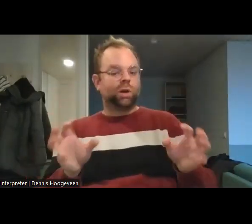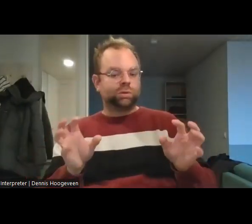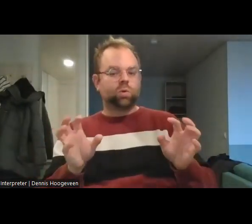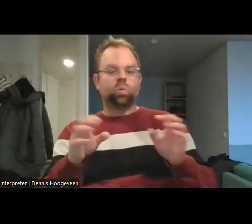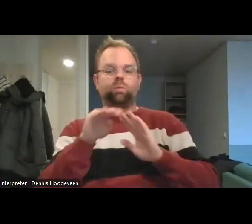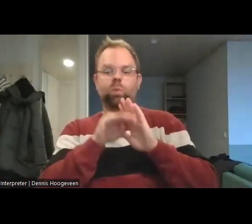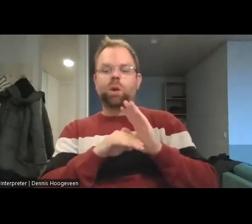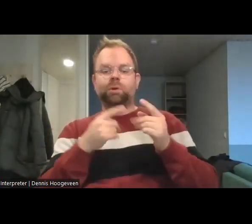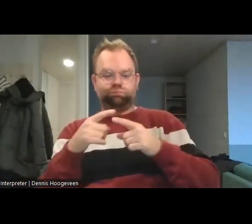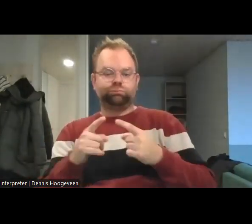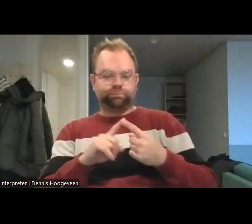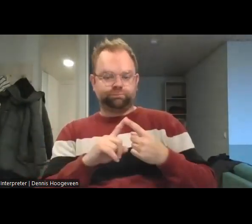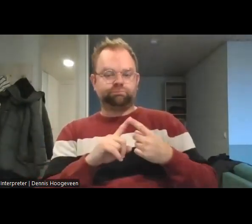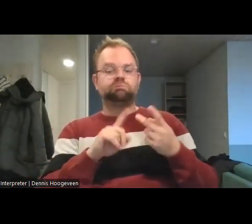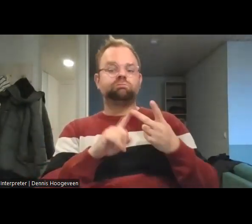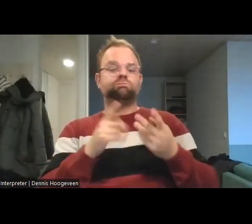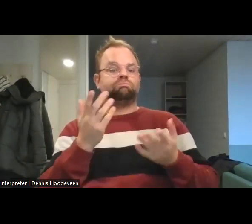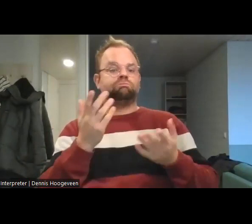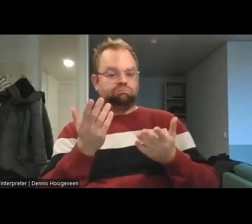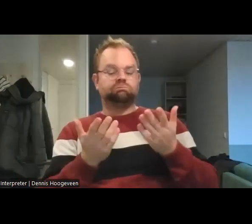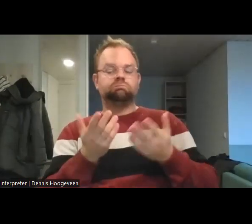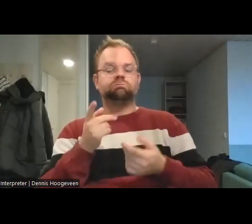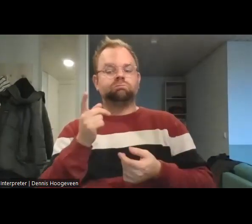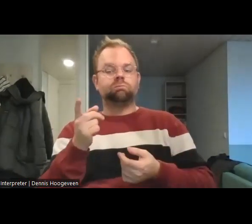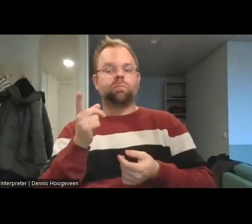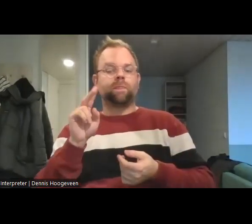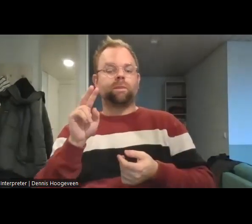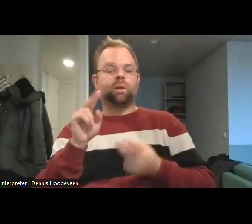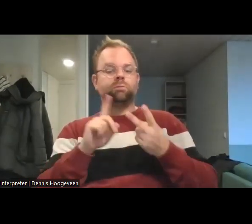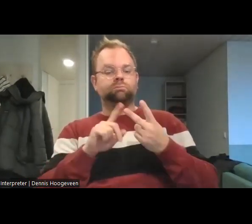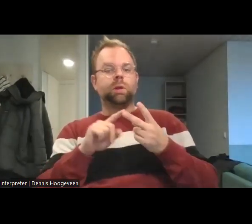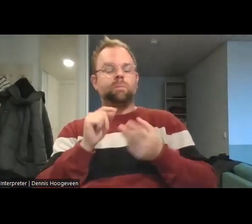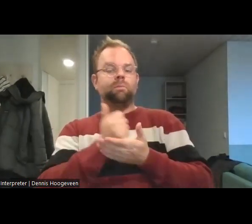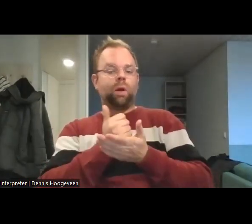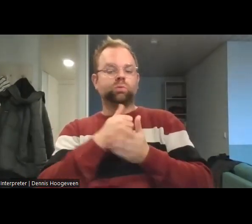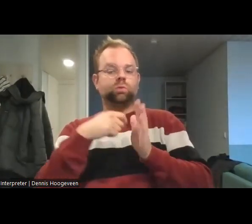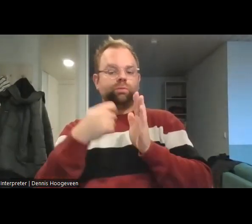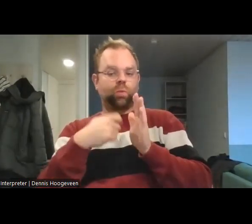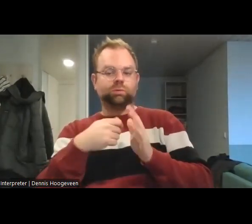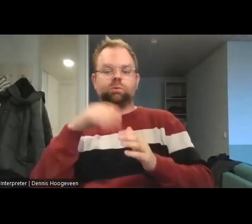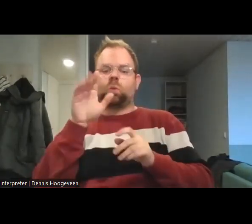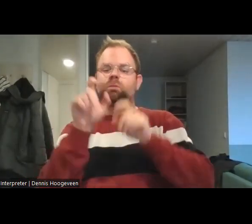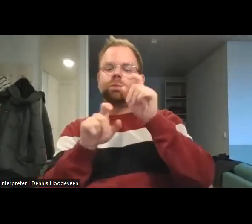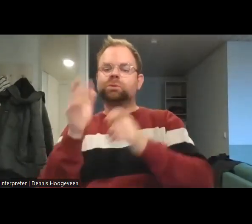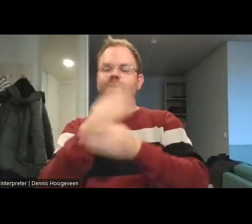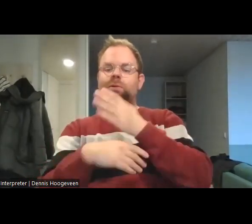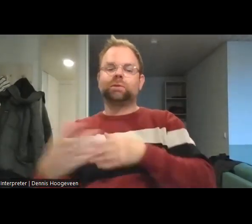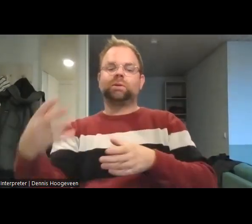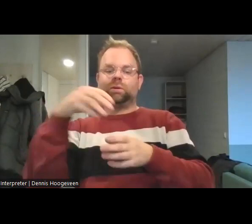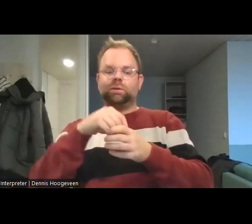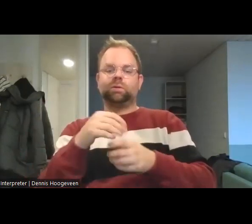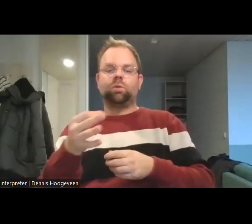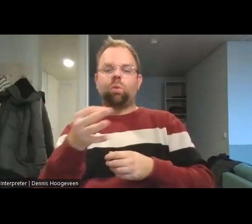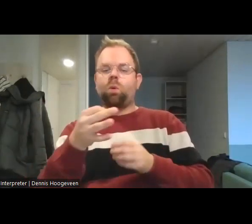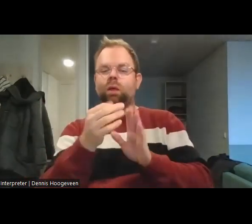la communauté, le dialogue et les programmes à la radio. Le second sera un projet pilote pour inclure